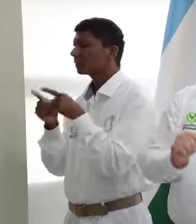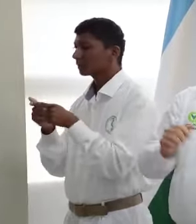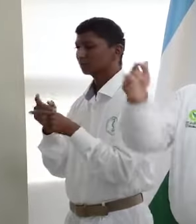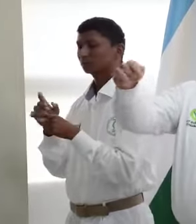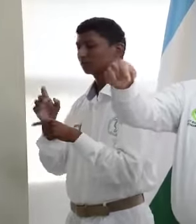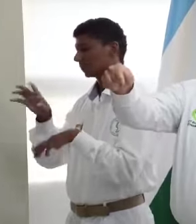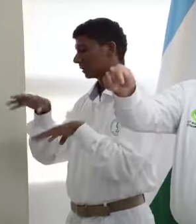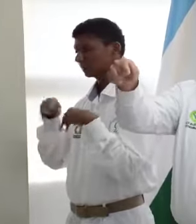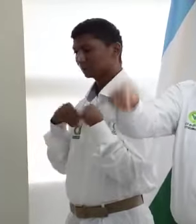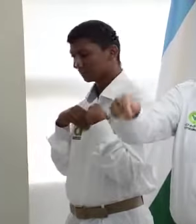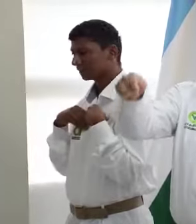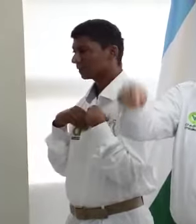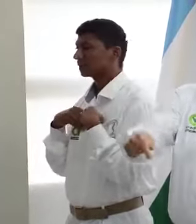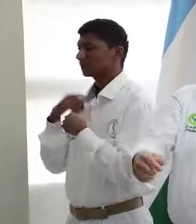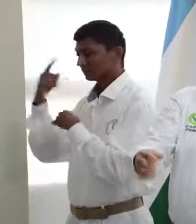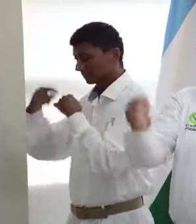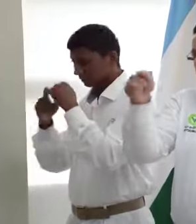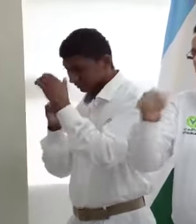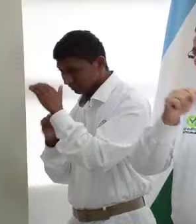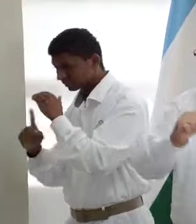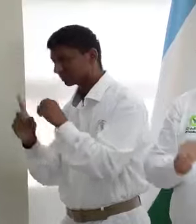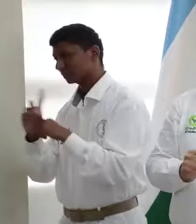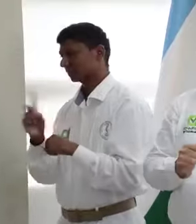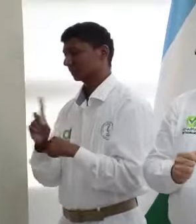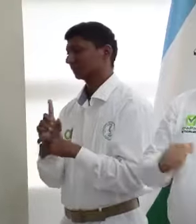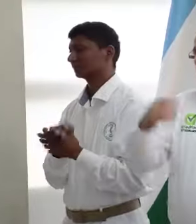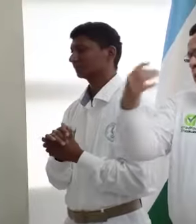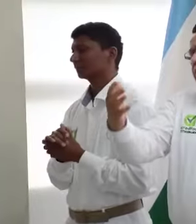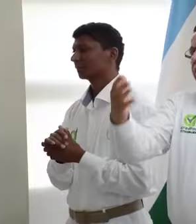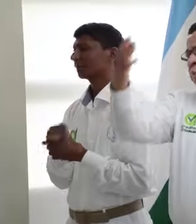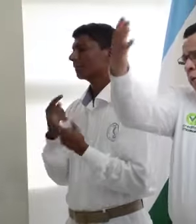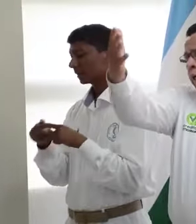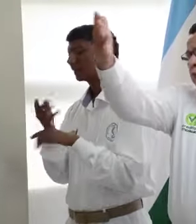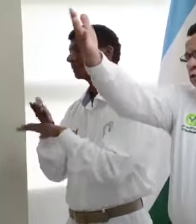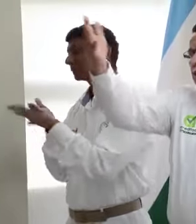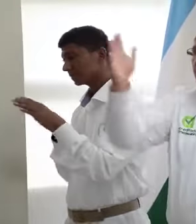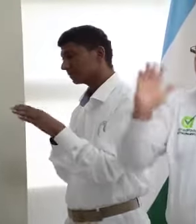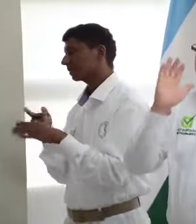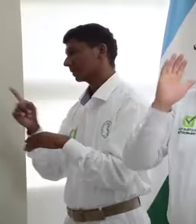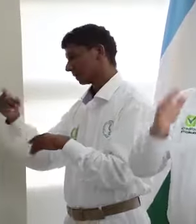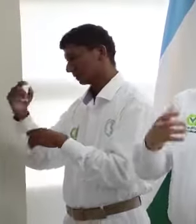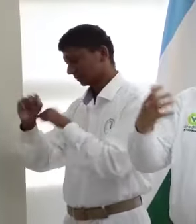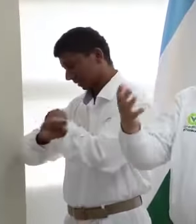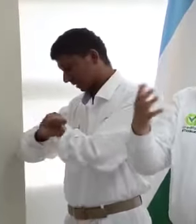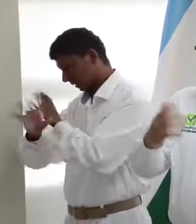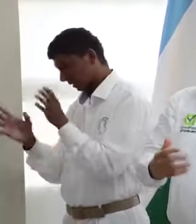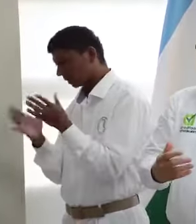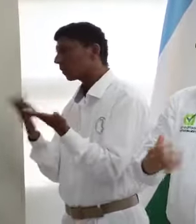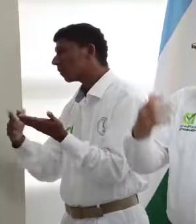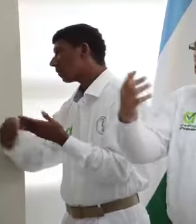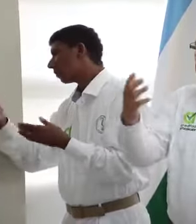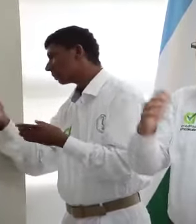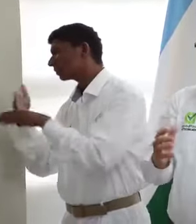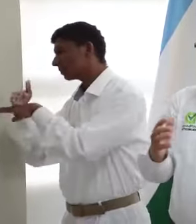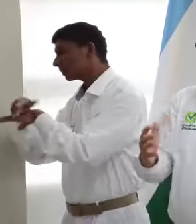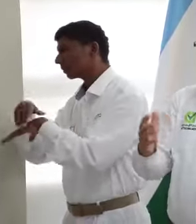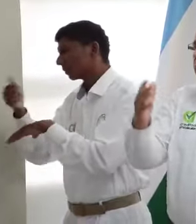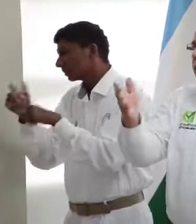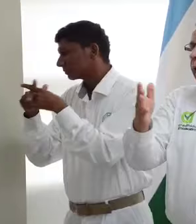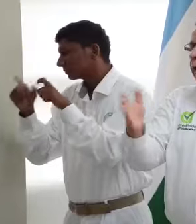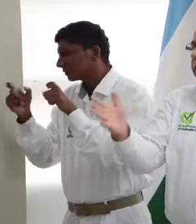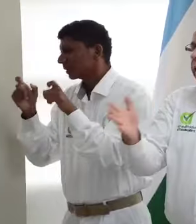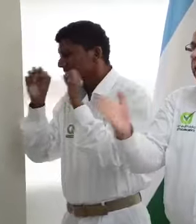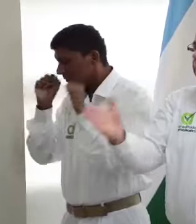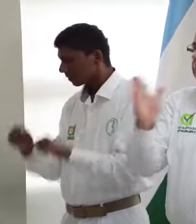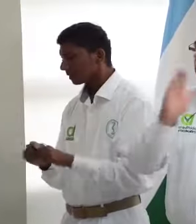no permitimos que la fuerza pública entre aquí y mucho menos en el ESMAD. Pero lo que exigimos es que eso se esclarezca a través de otros medios y otros instrumentos